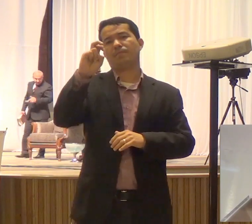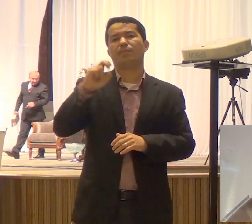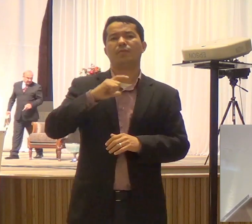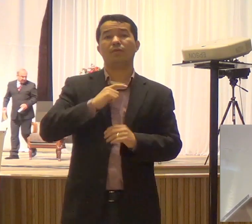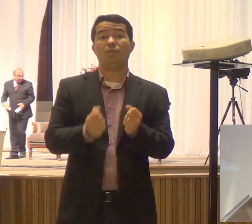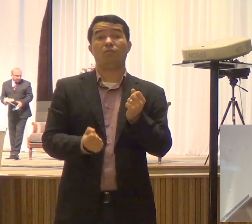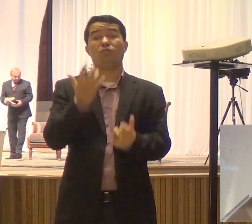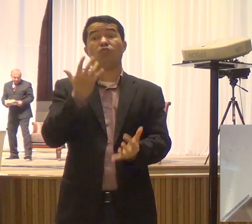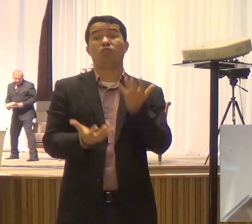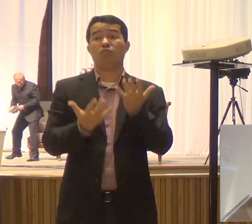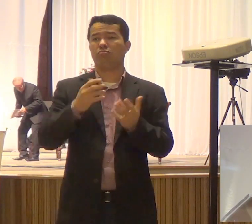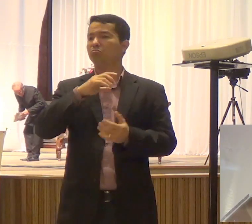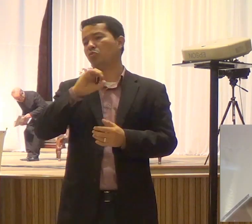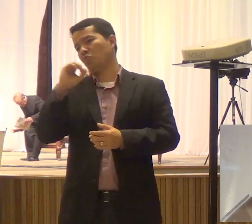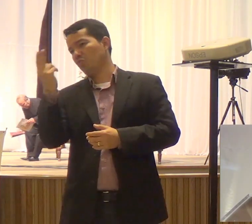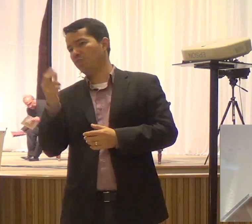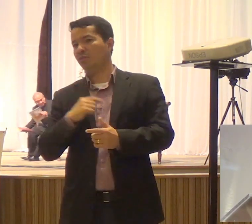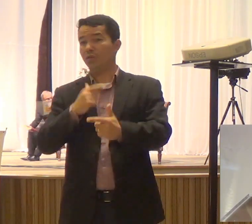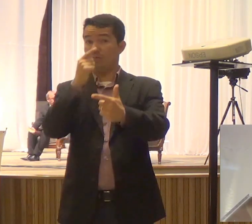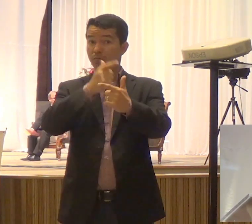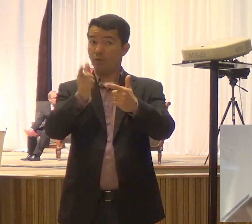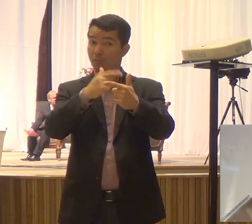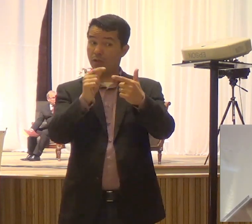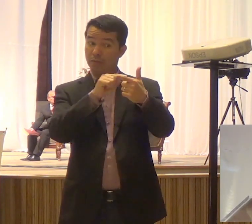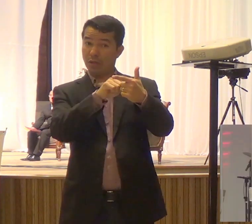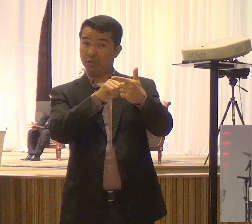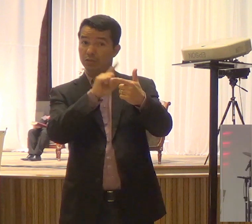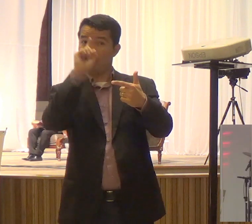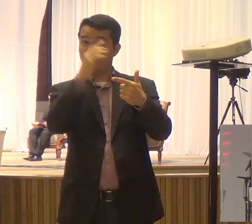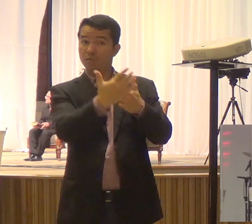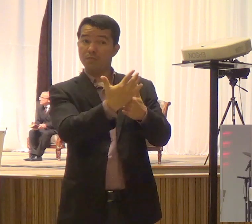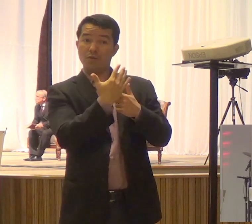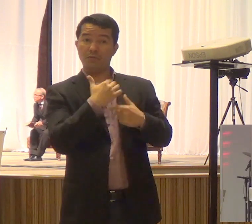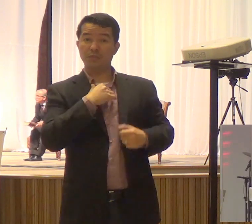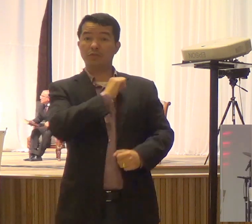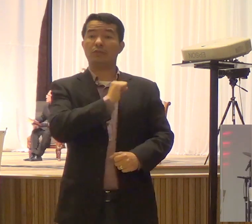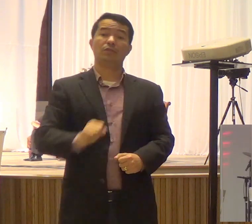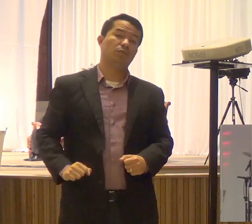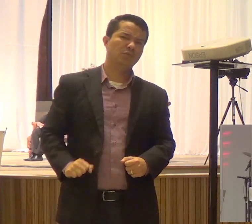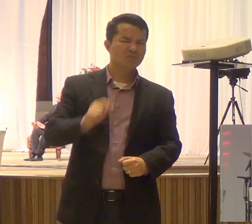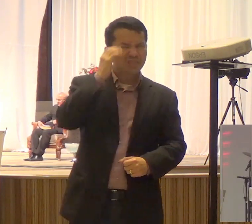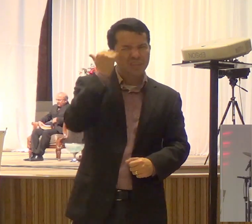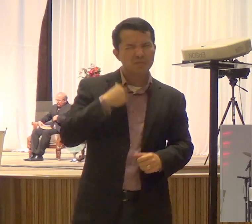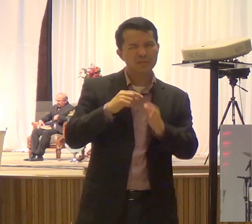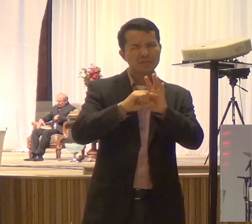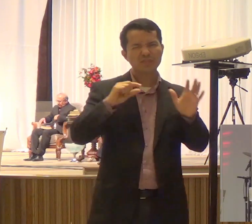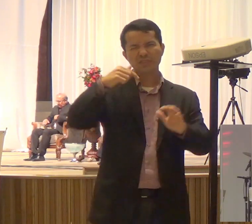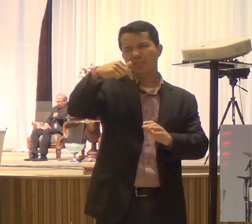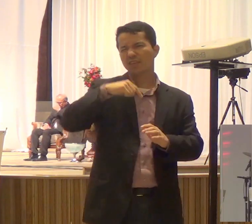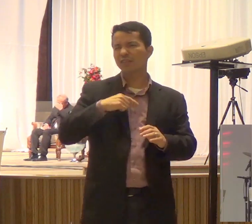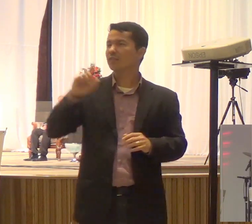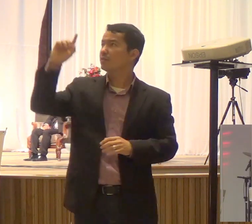fogo, Deus se revela Senhor. Amém? Versículo 7 diz: portanto, assim diz o Senhor Deus, como